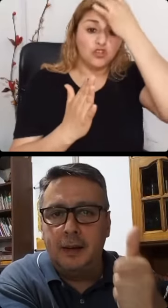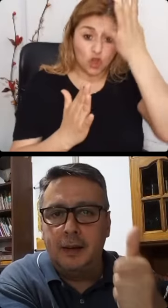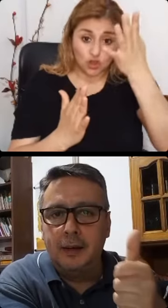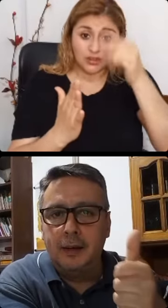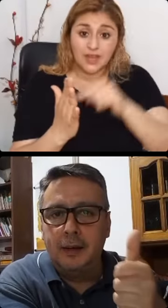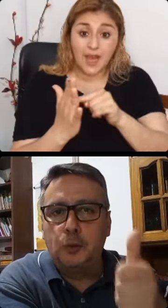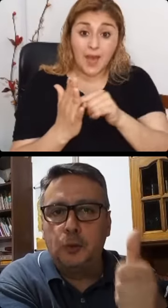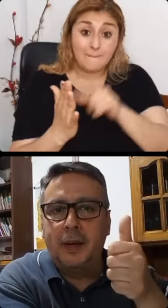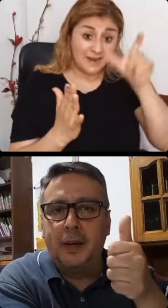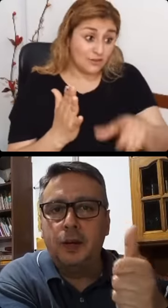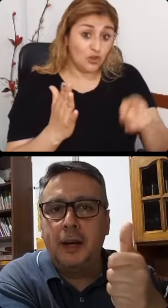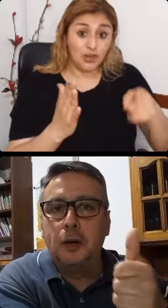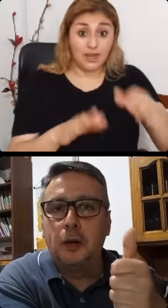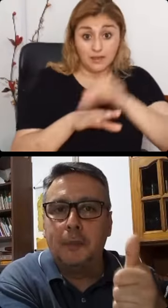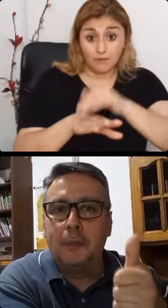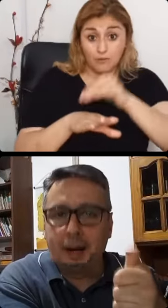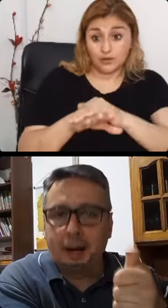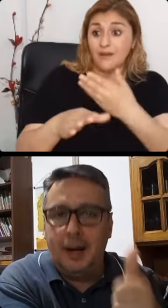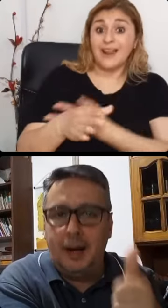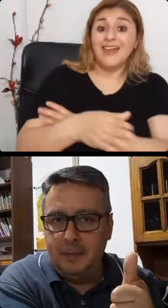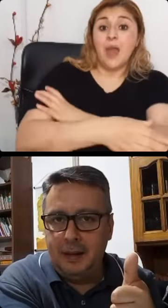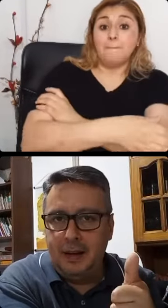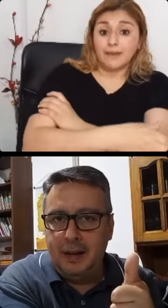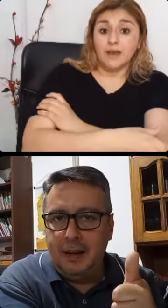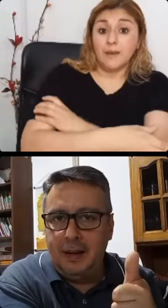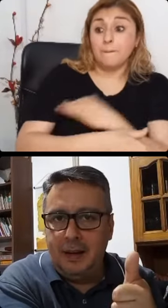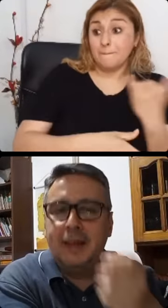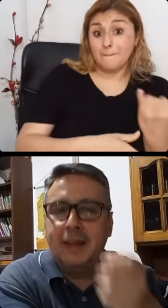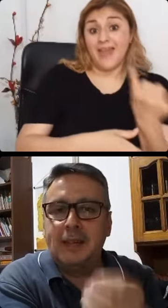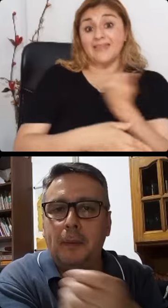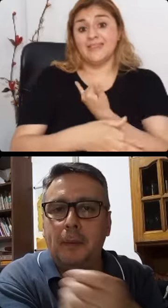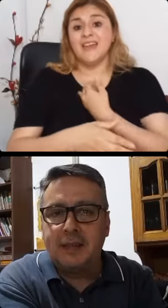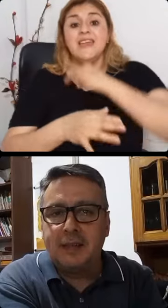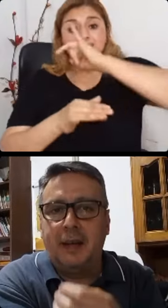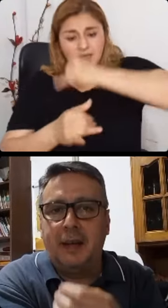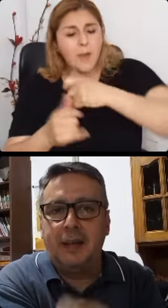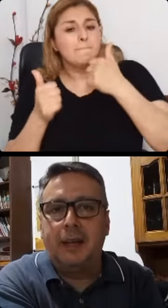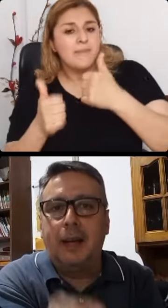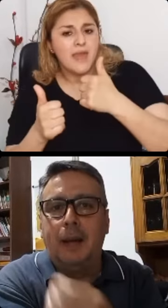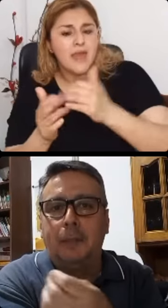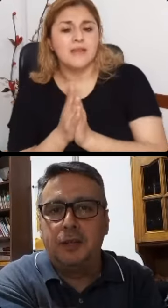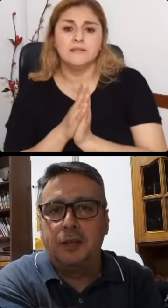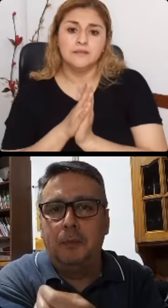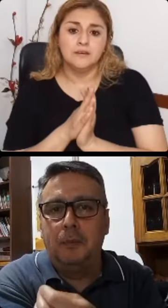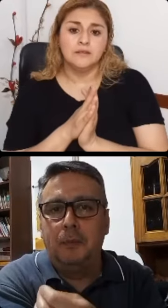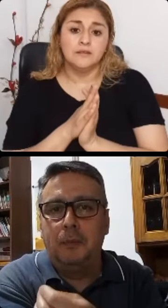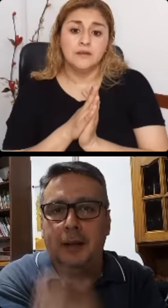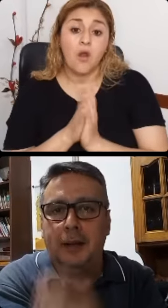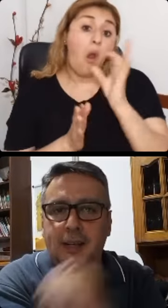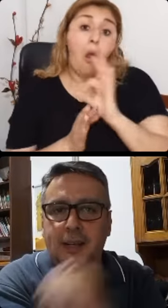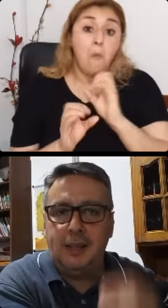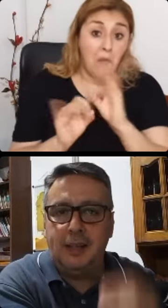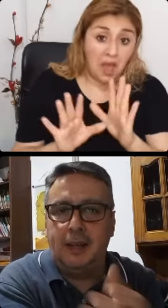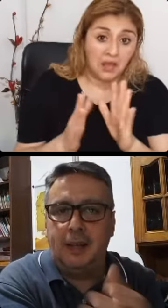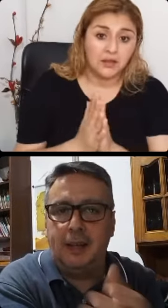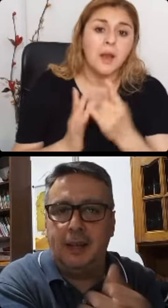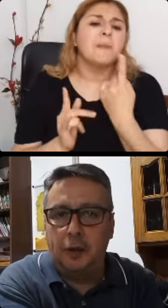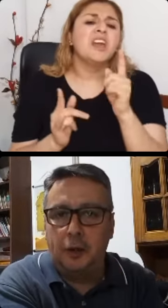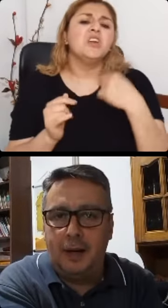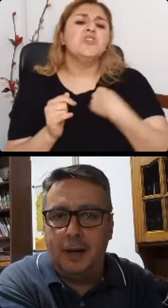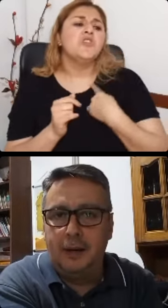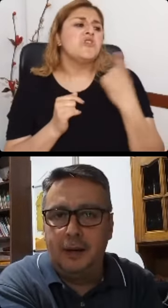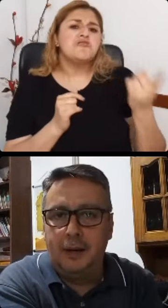bien tu presión es normal ¿en qué se basa para decir que la presión mía 12-7